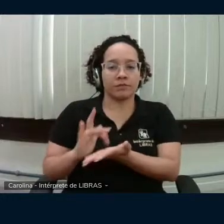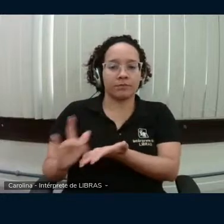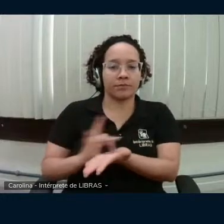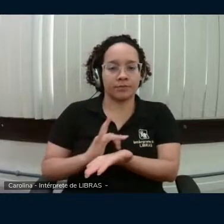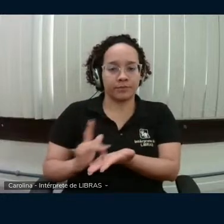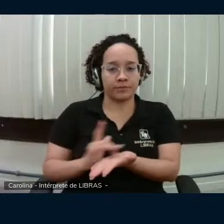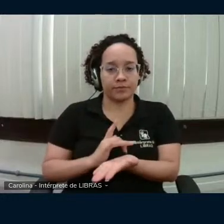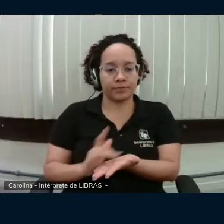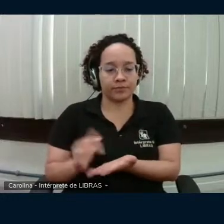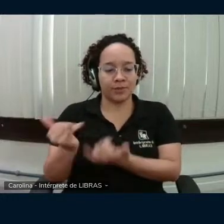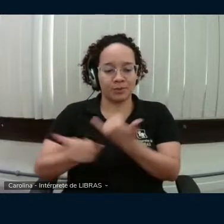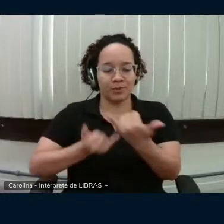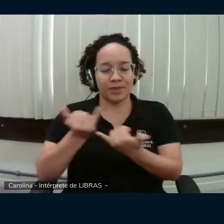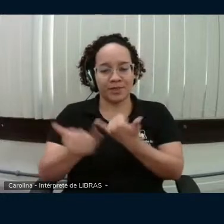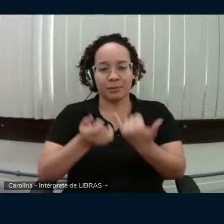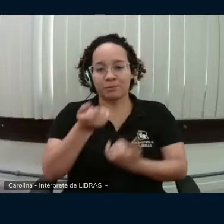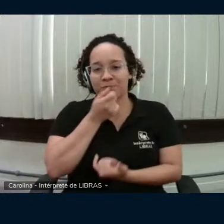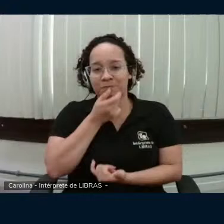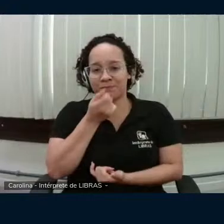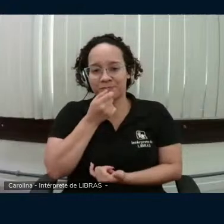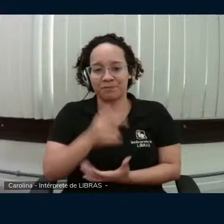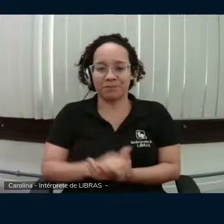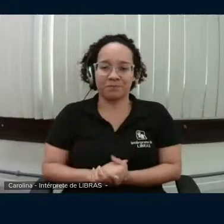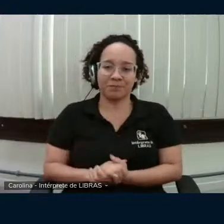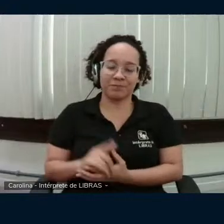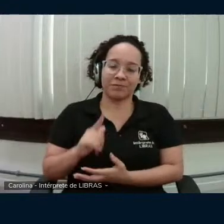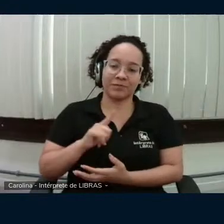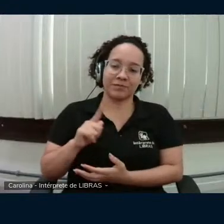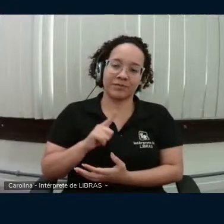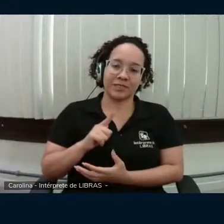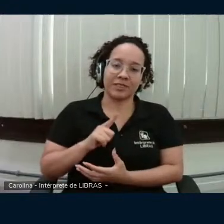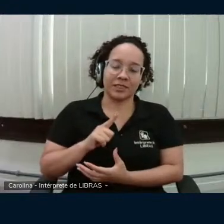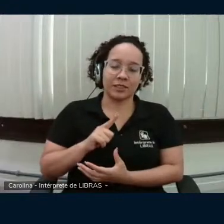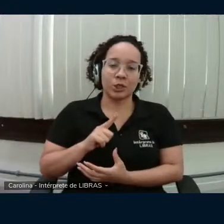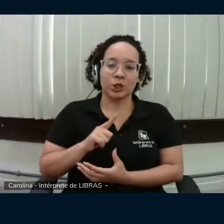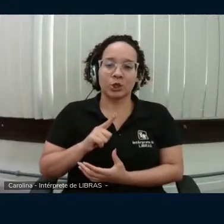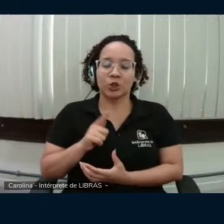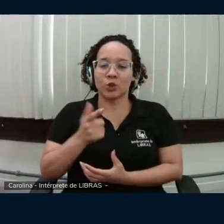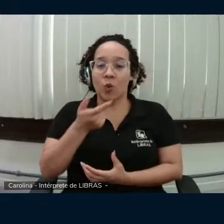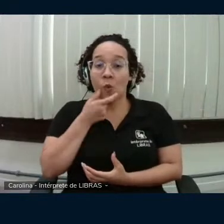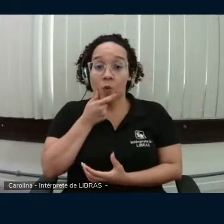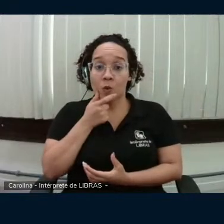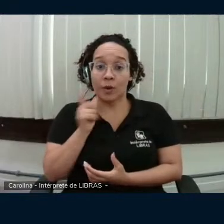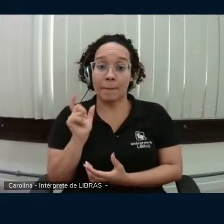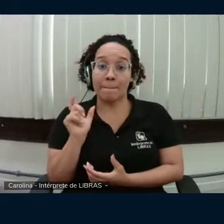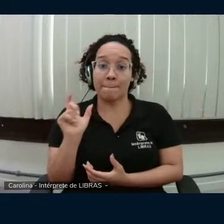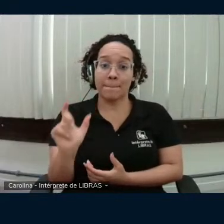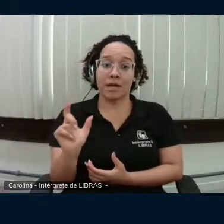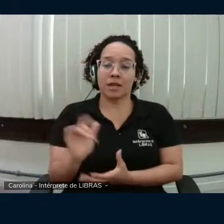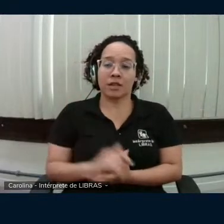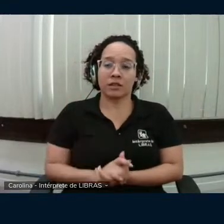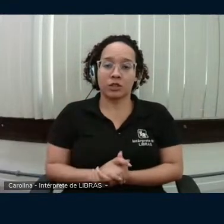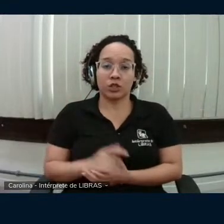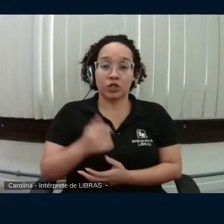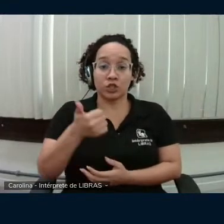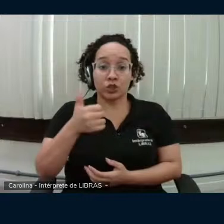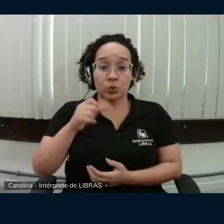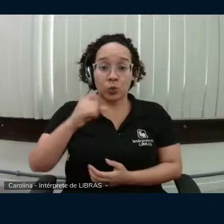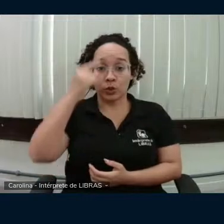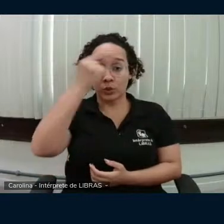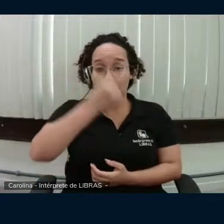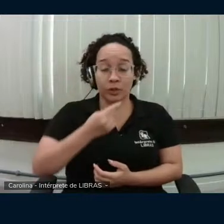gente, depois que inventaram o World of Warcraft, e a menina fica 18 horas por dia em frente ao